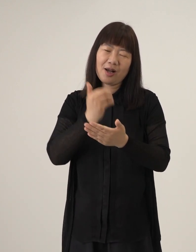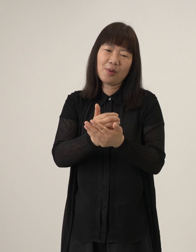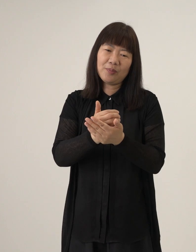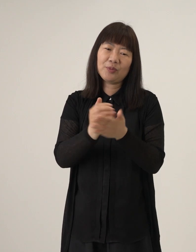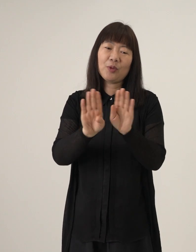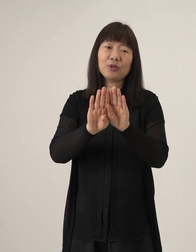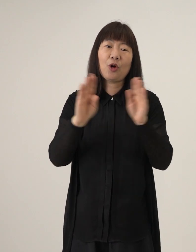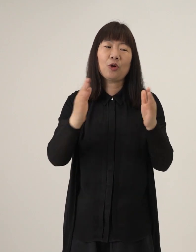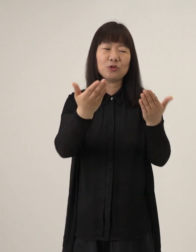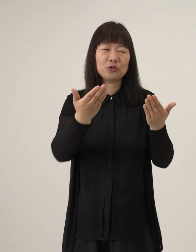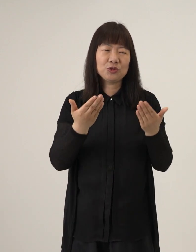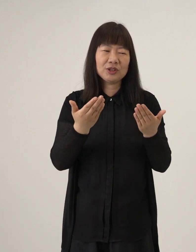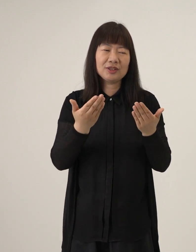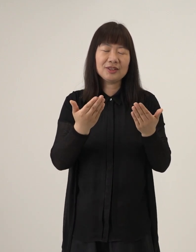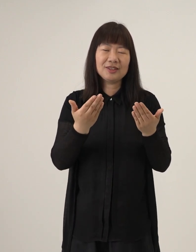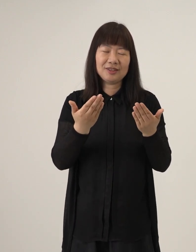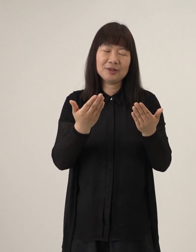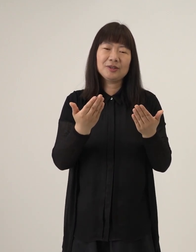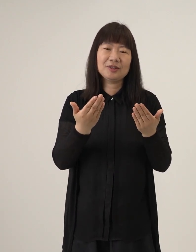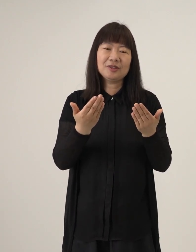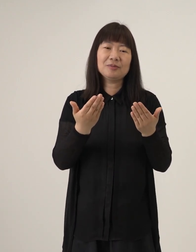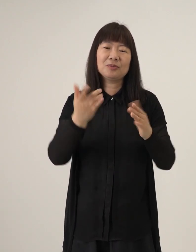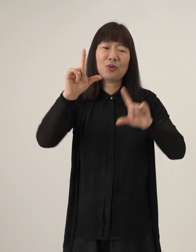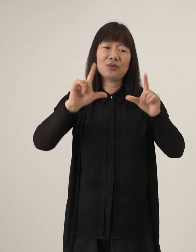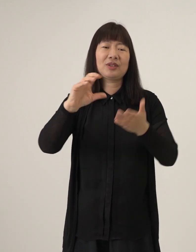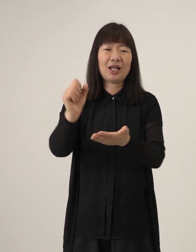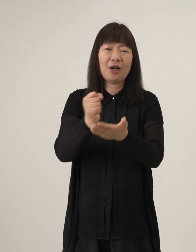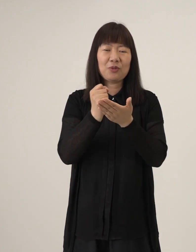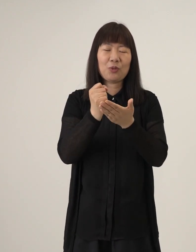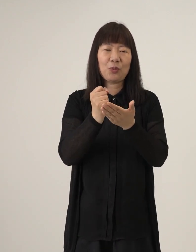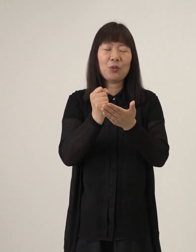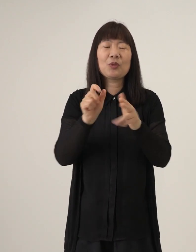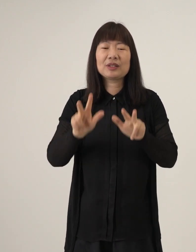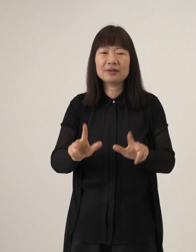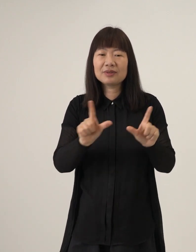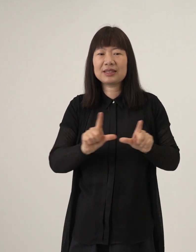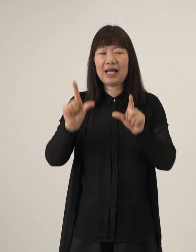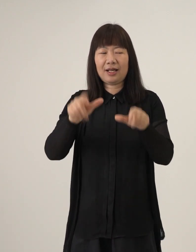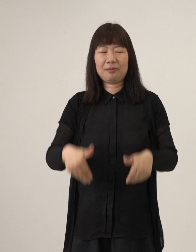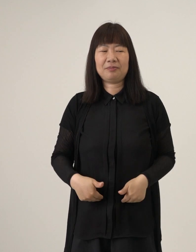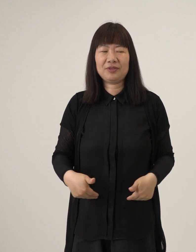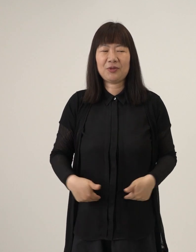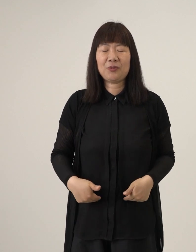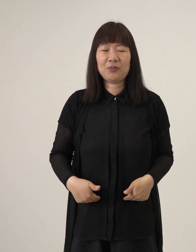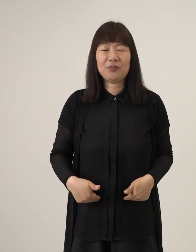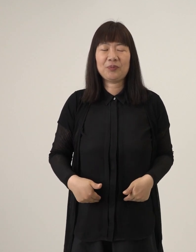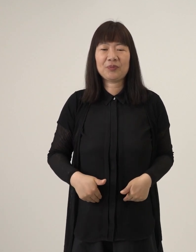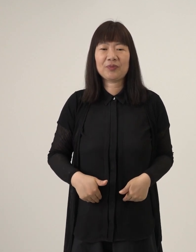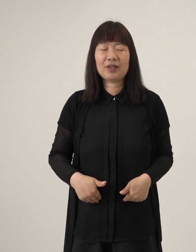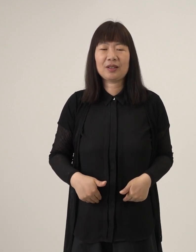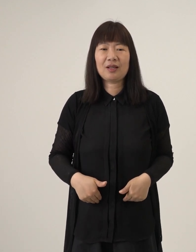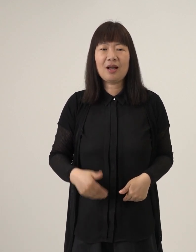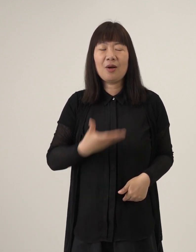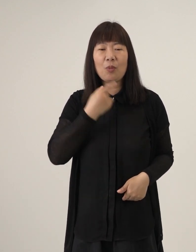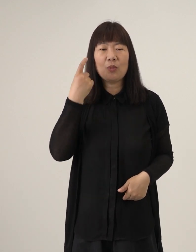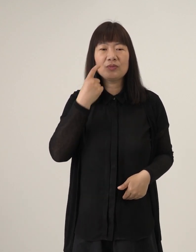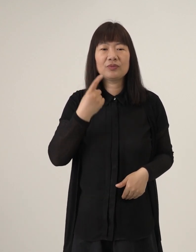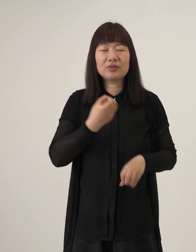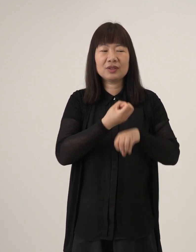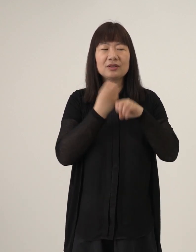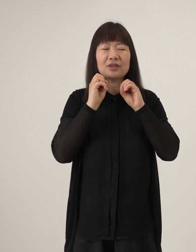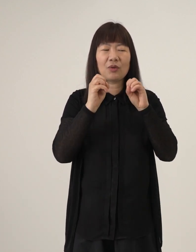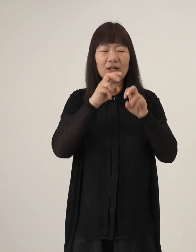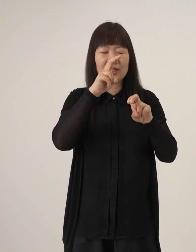감동하심으로 이 시간을 살아내야 돼요. 그게 진짜예요. 선교 현장에 가보면